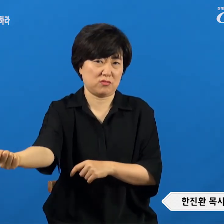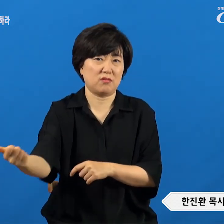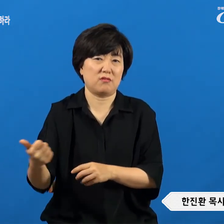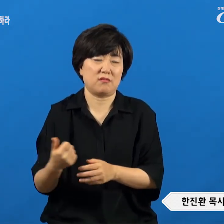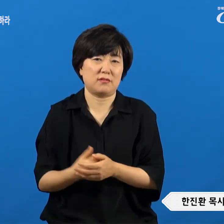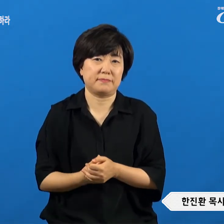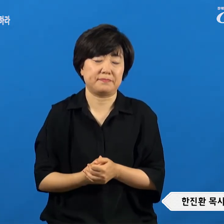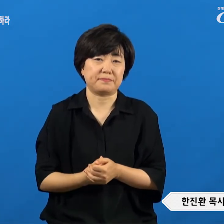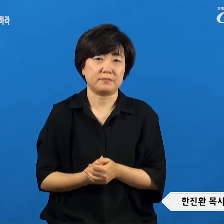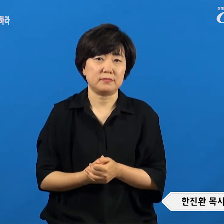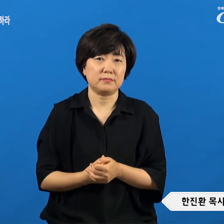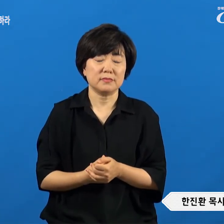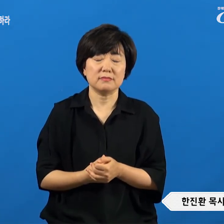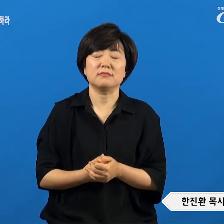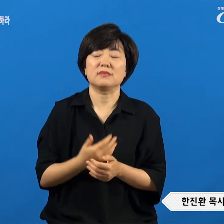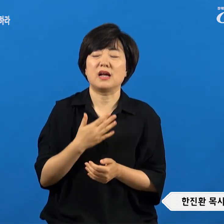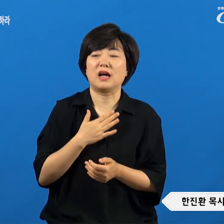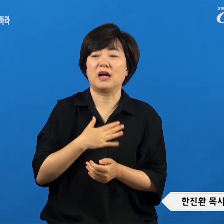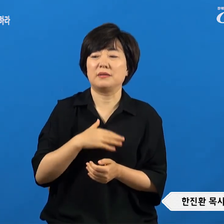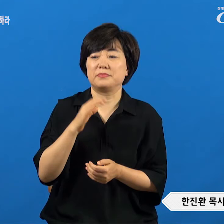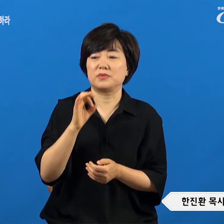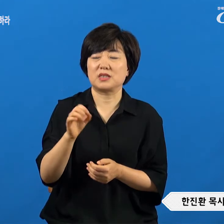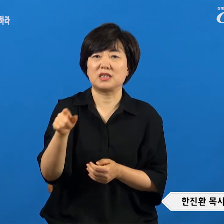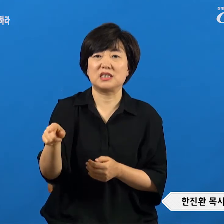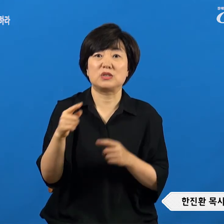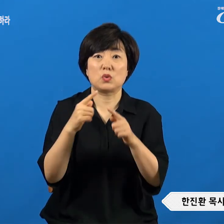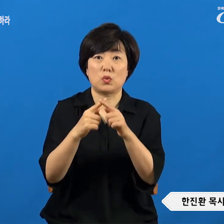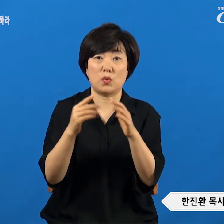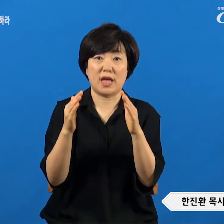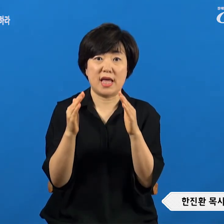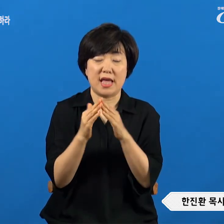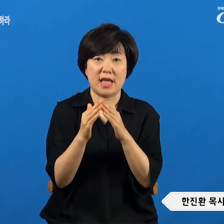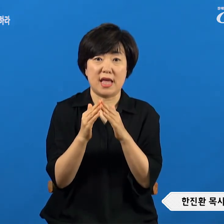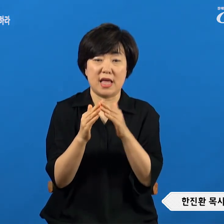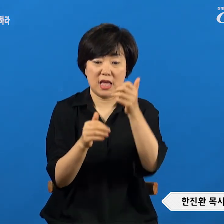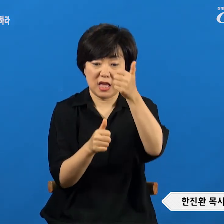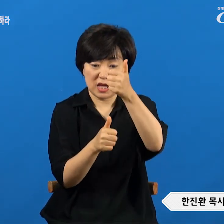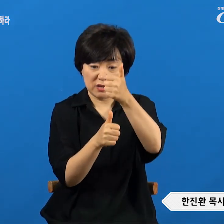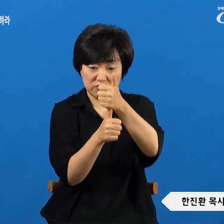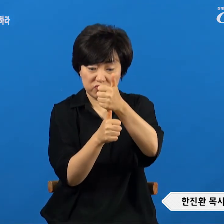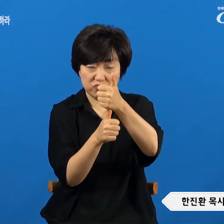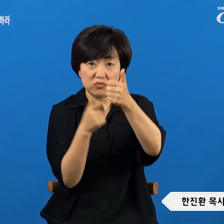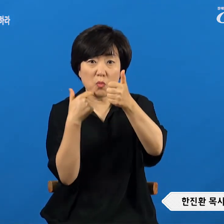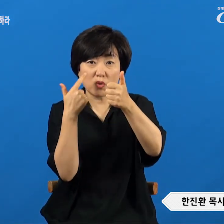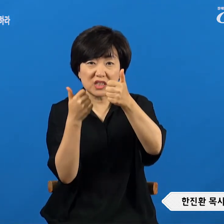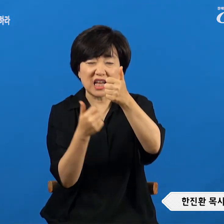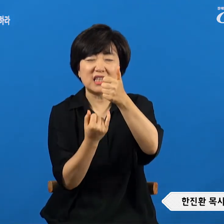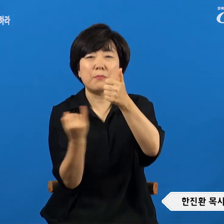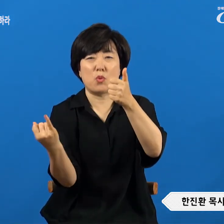그럽니다. 알고 보니 그 교회 부목사님의 사모님이었습니다.